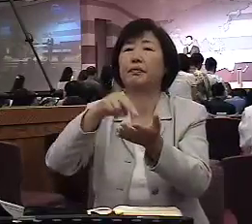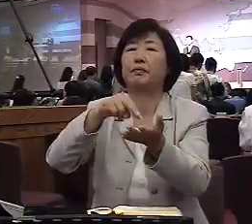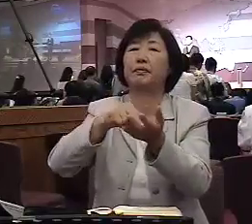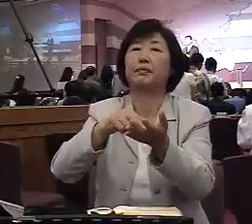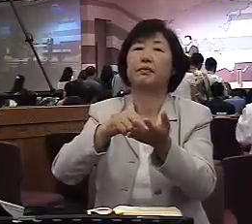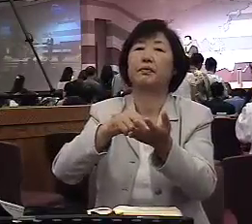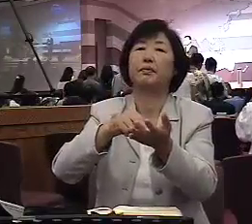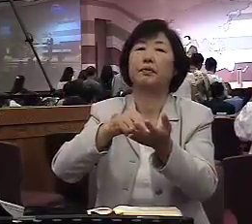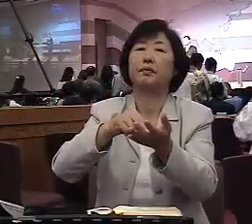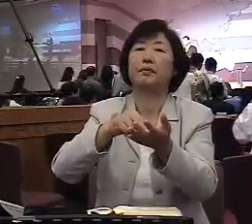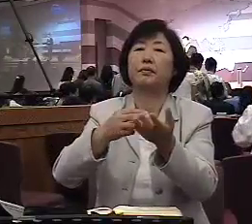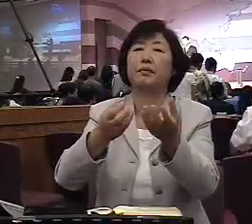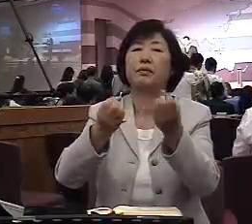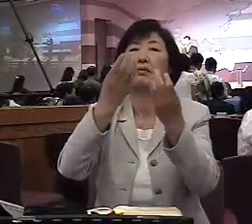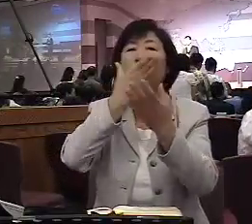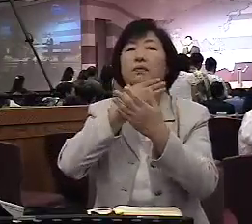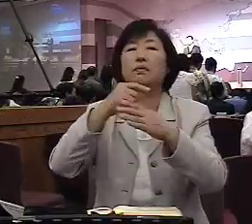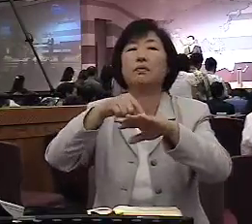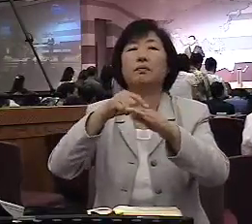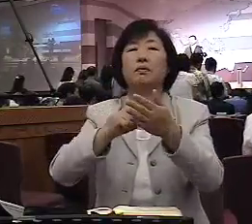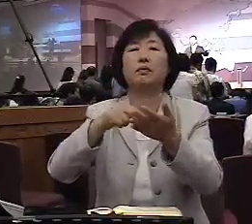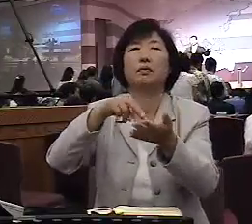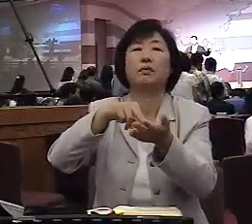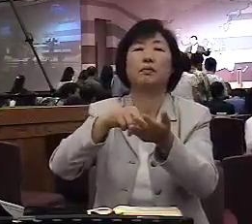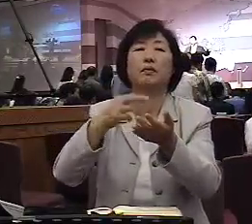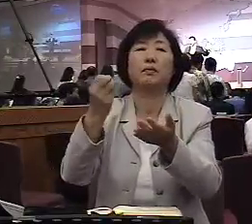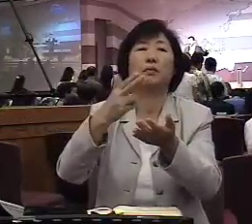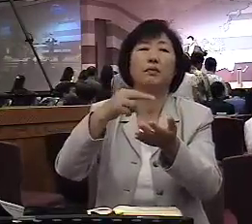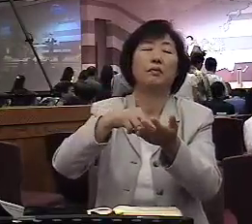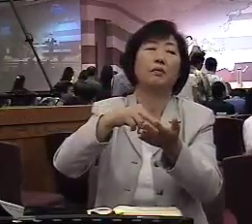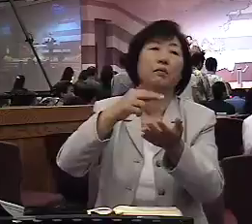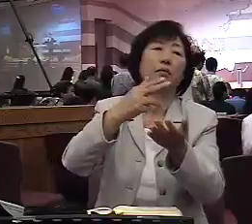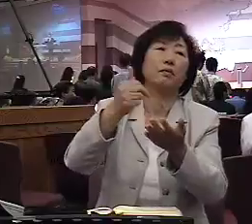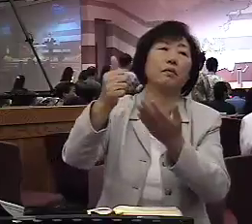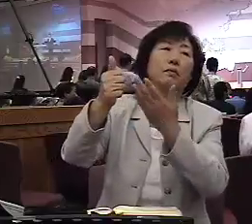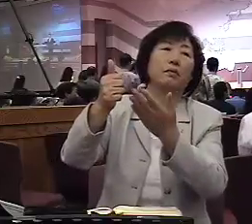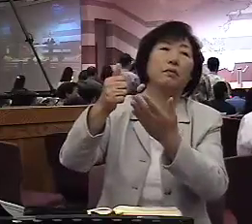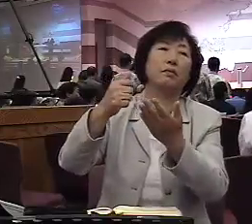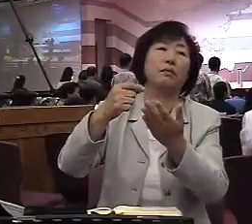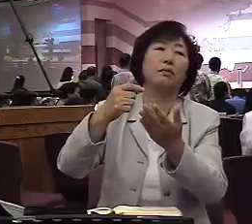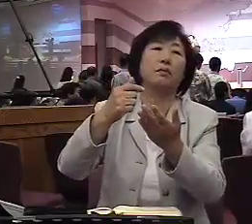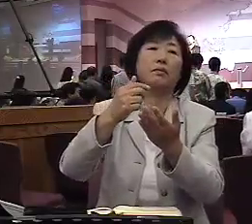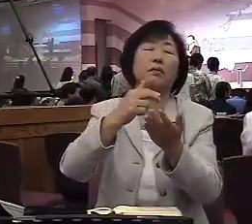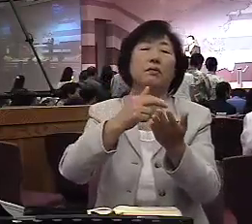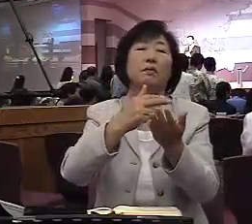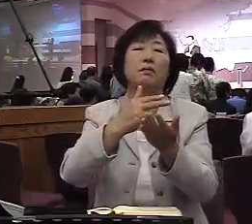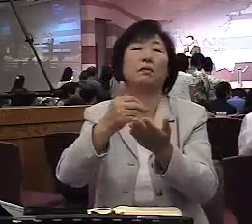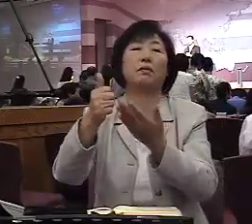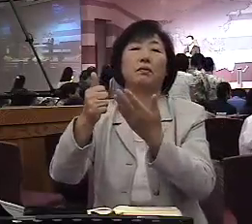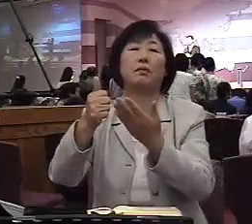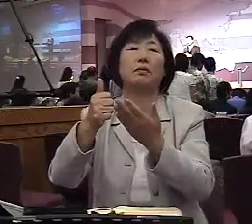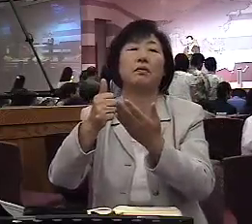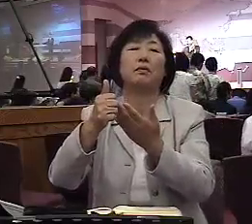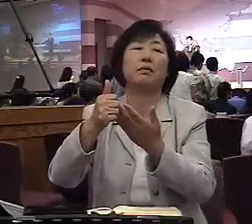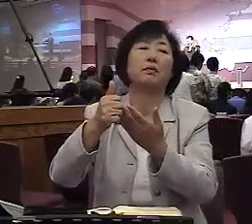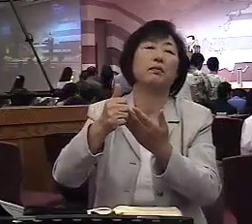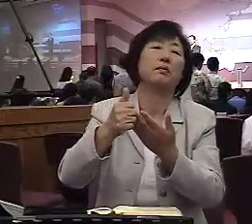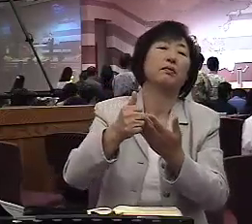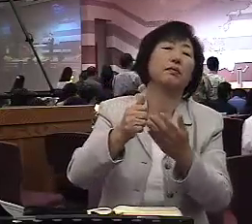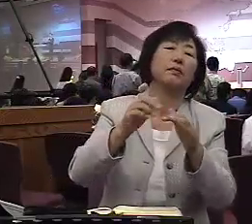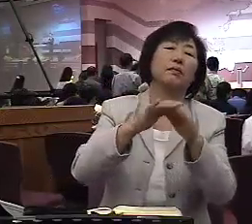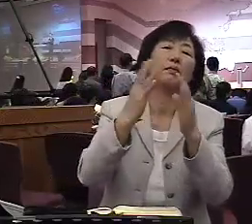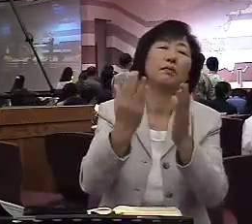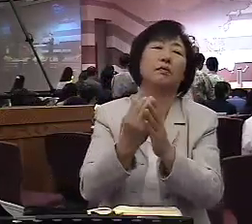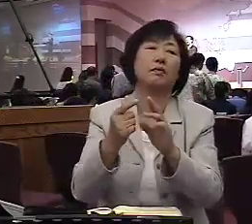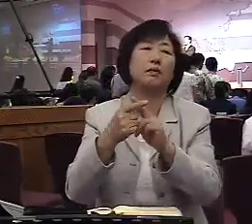분들을 축복하는 마음으로 기도해 주시고 서신 분들은 다시 한번 주님께 주님께 사랑 고백 드리면서 드릴 수 있기를 바랍니다. 우리 다